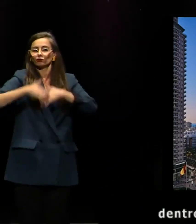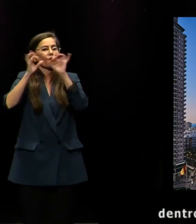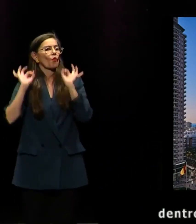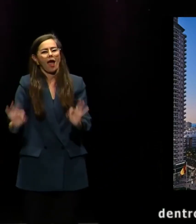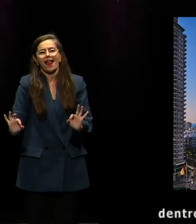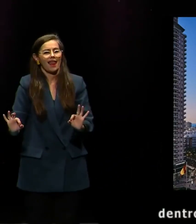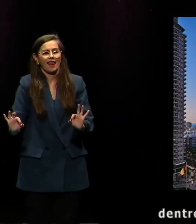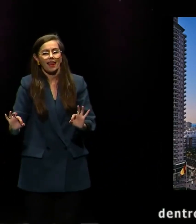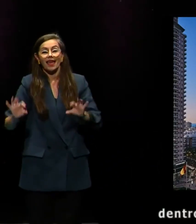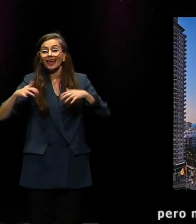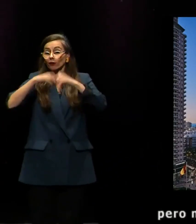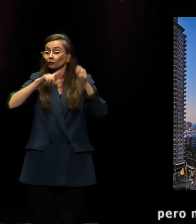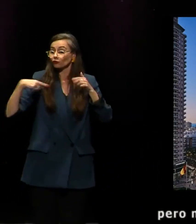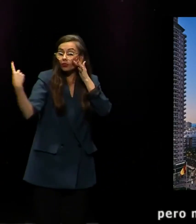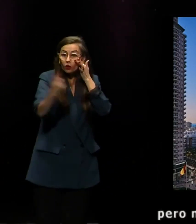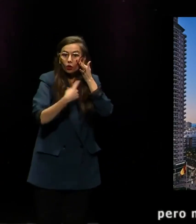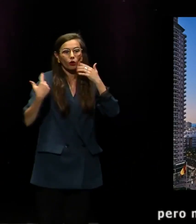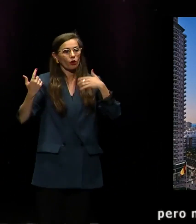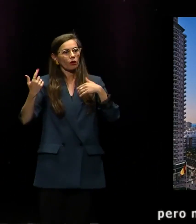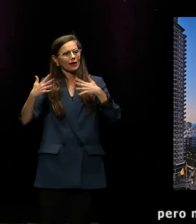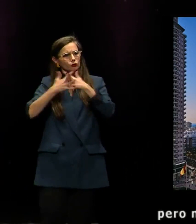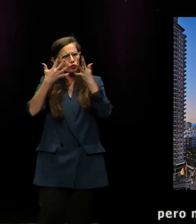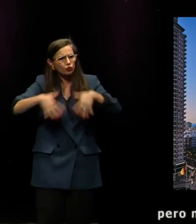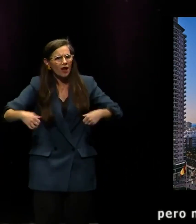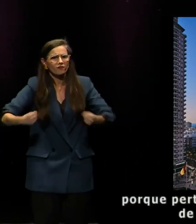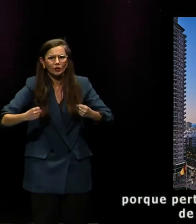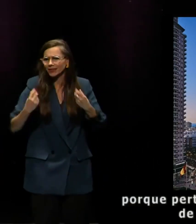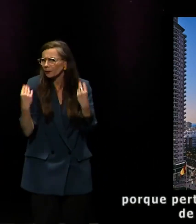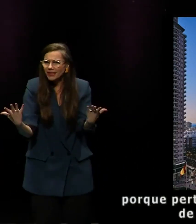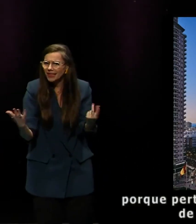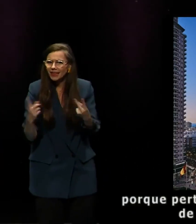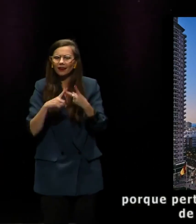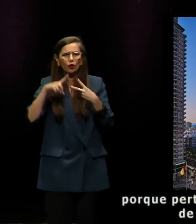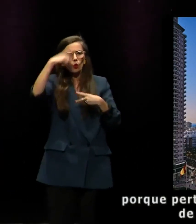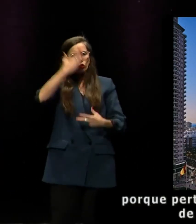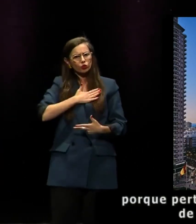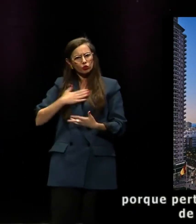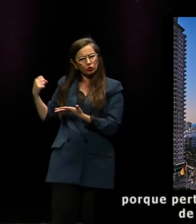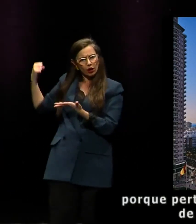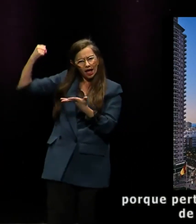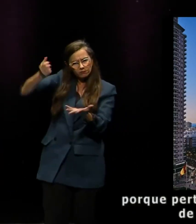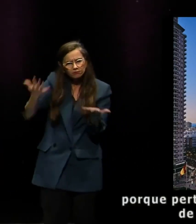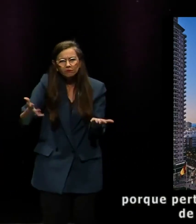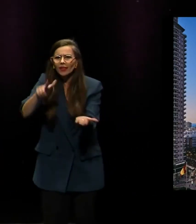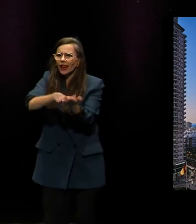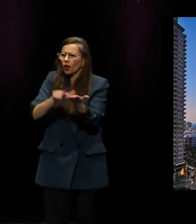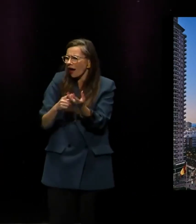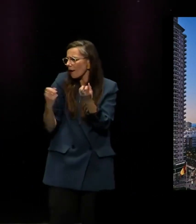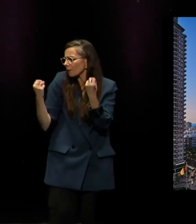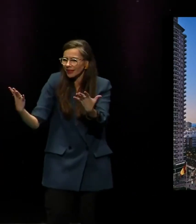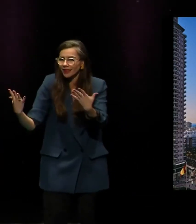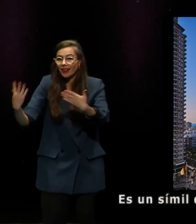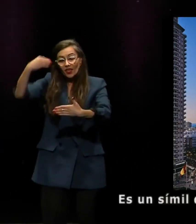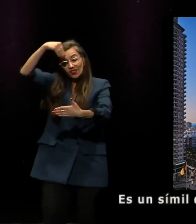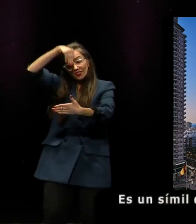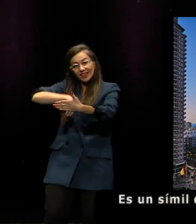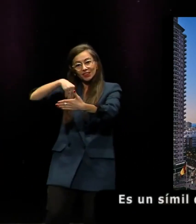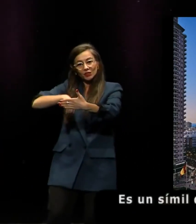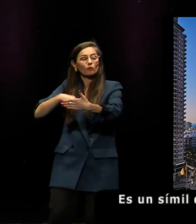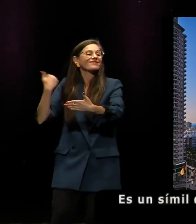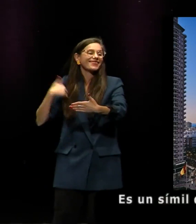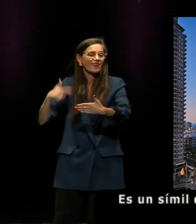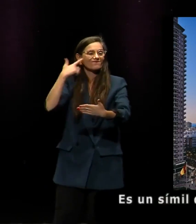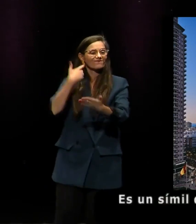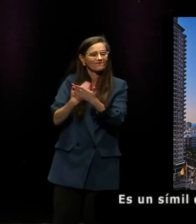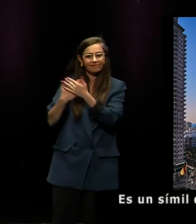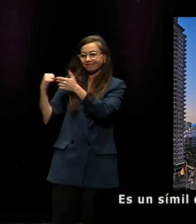Pues esto es el símil de lo que queremos hacer en nuestro movimiento asociativo. Tenemos una estructura fuerte,